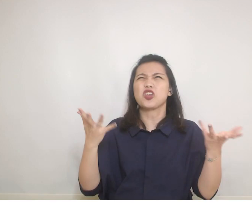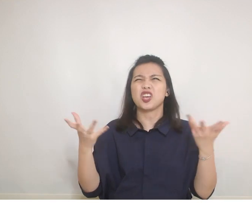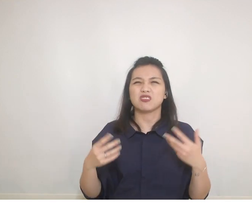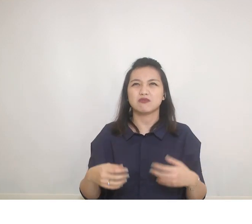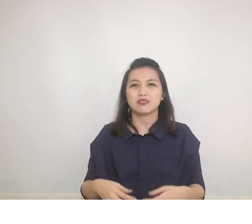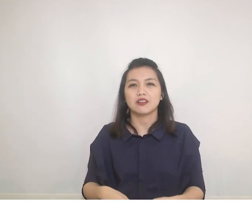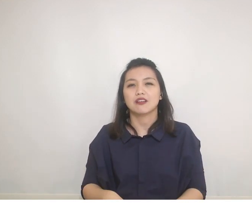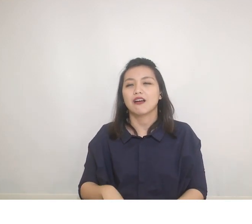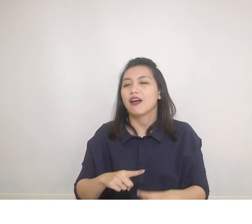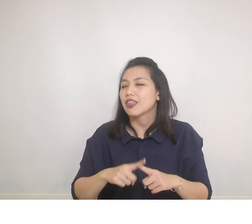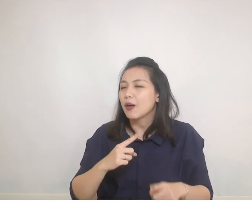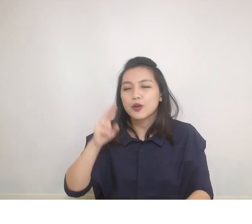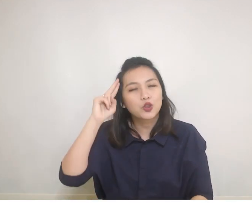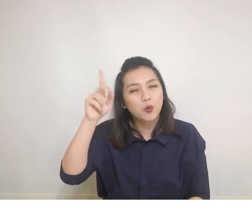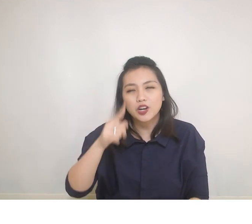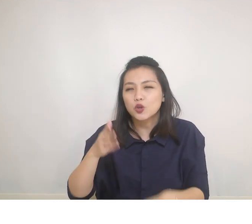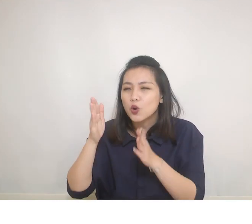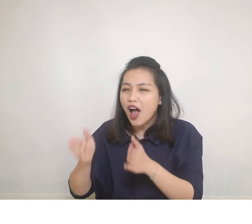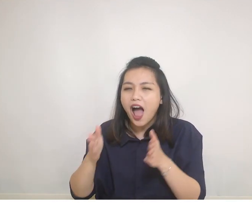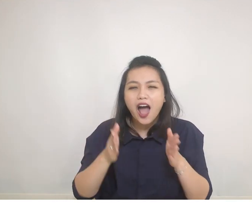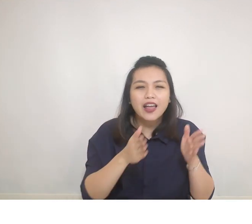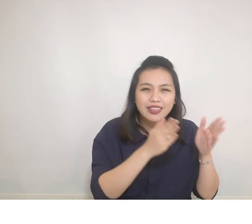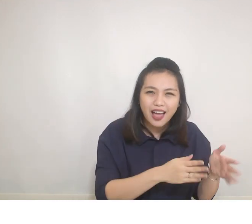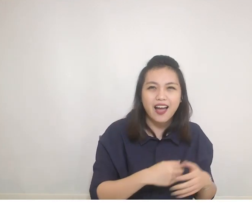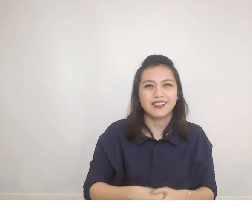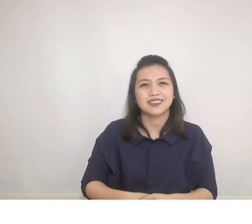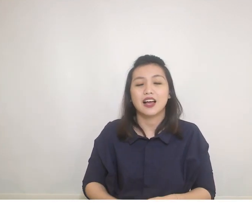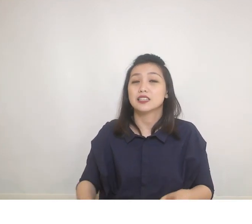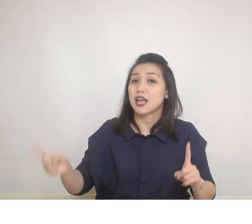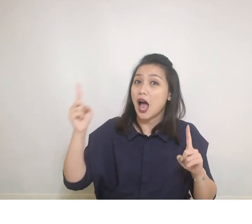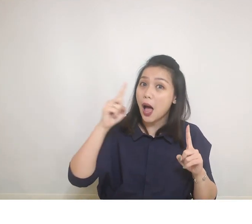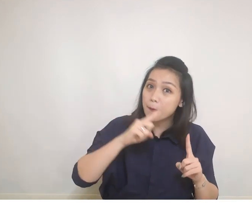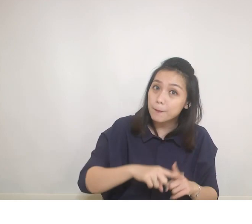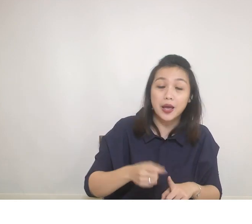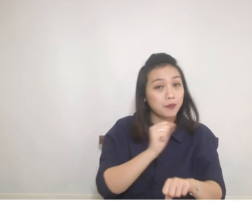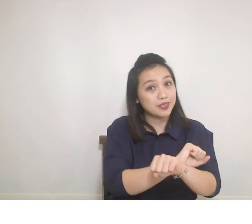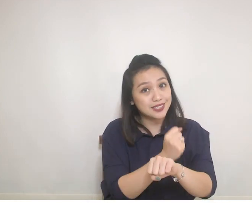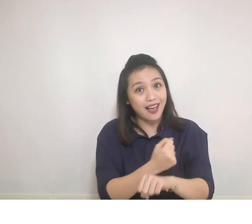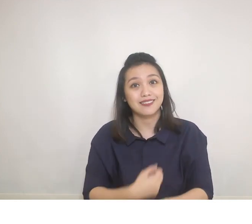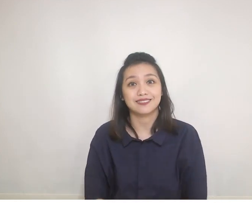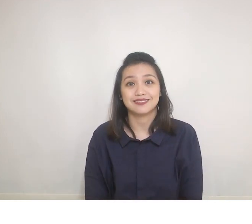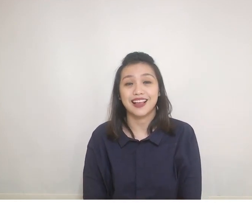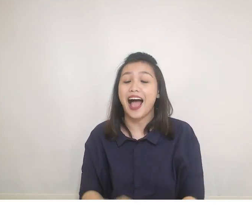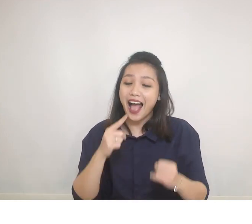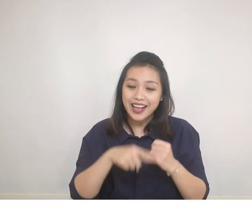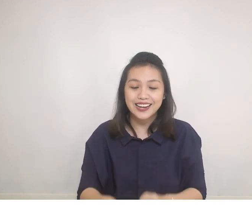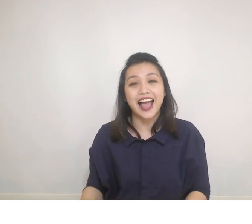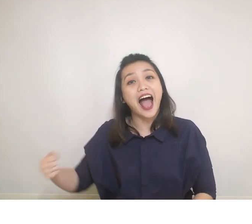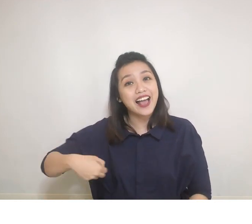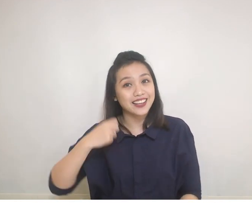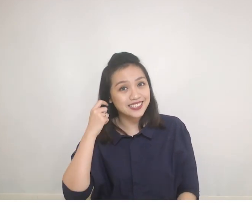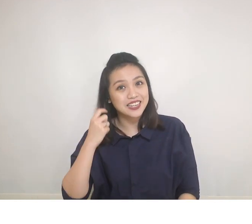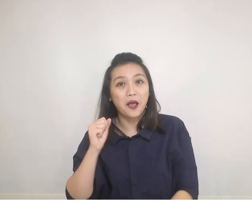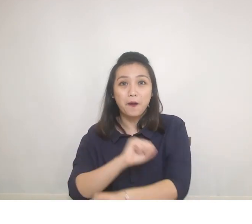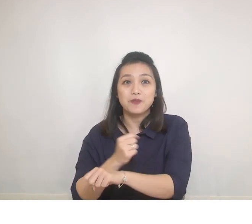membawa pasanganmu itu mendekat kepada Tuhan. Jangan pernah putus asa, jangan pernah menyerah. Karena ada